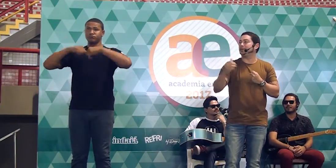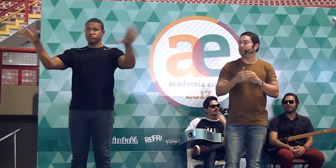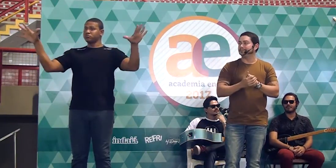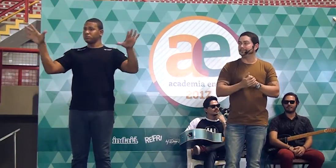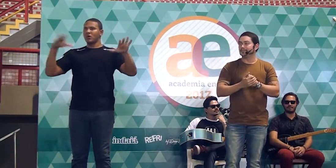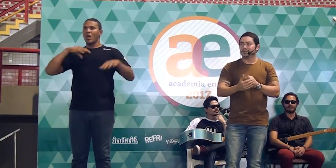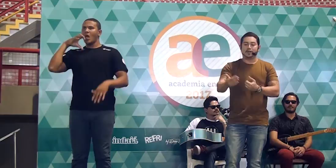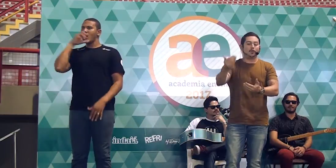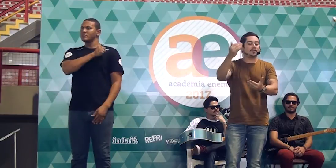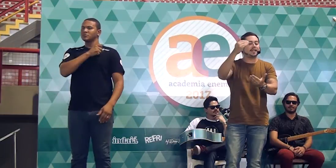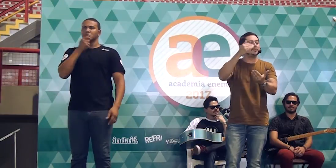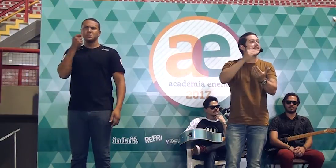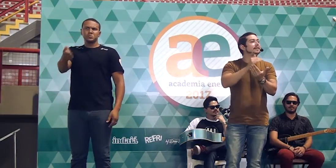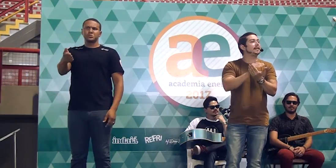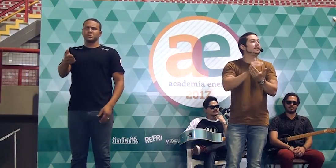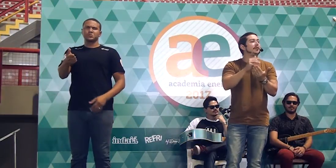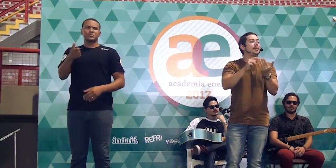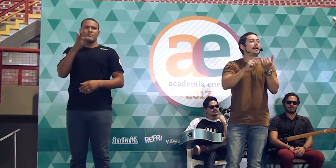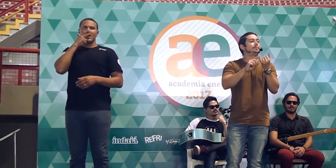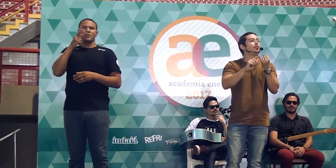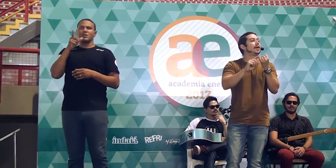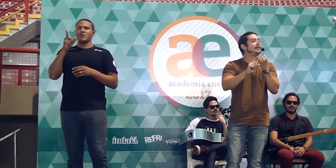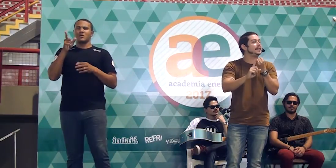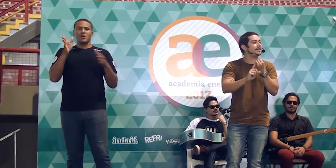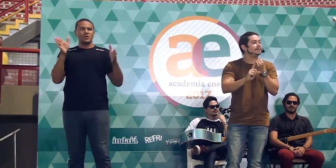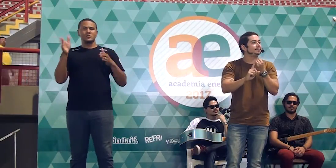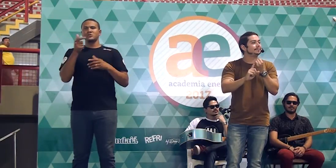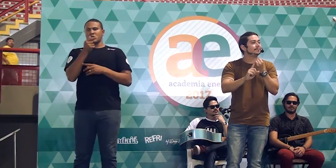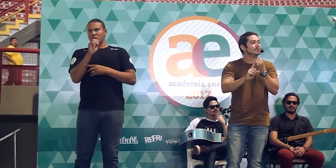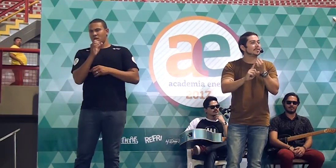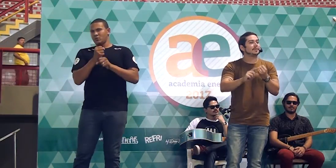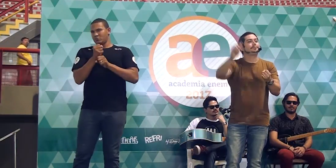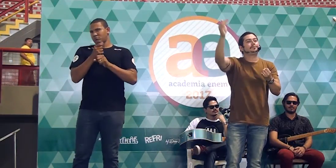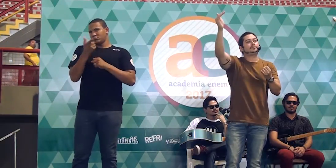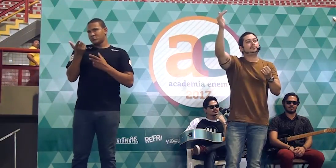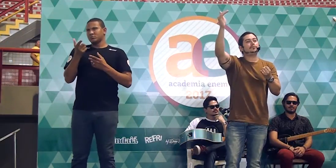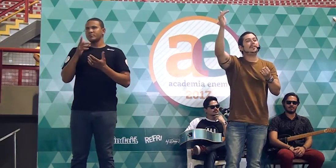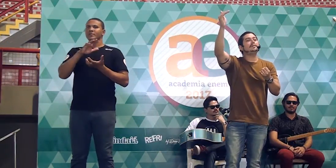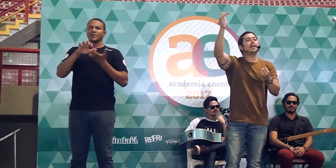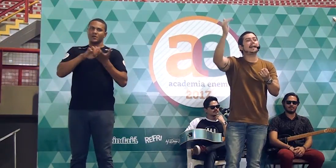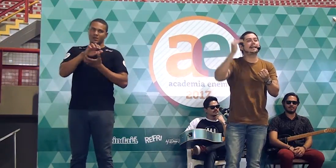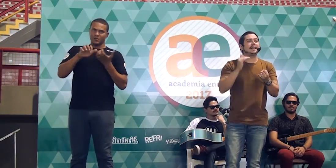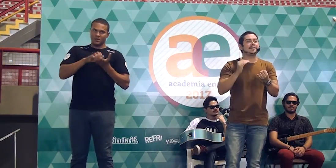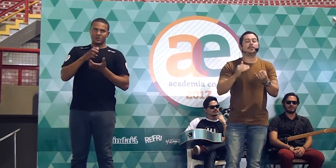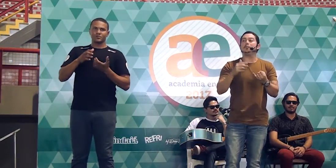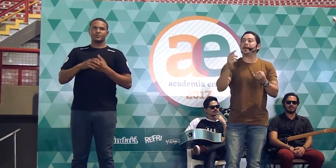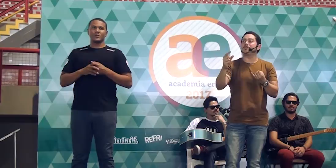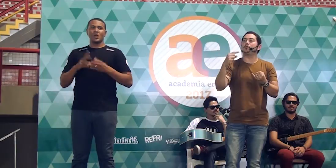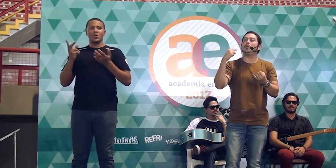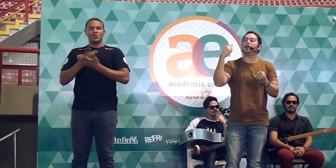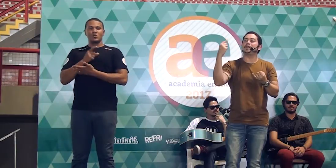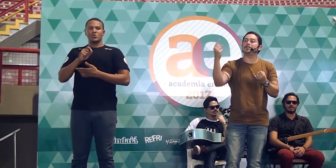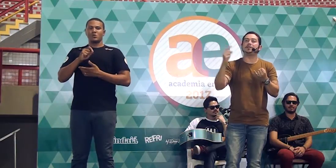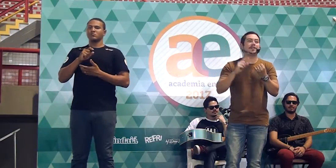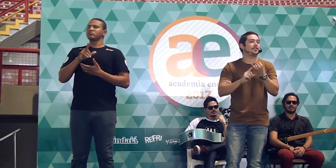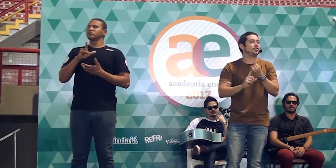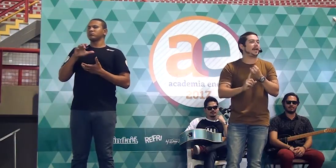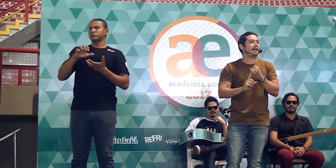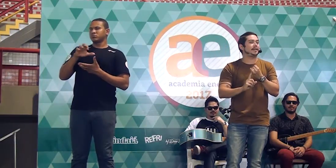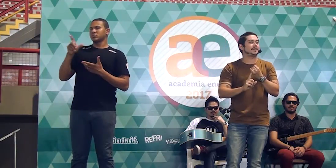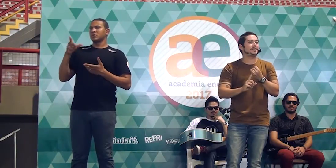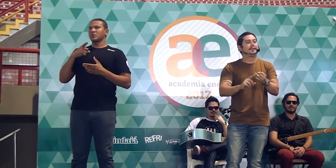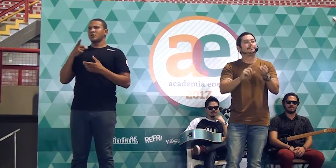rápido. Os anos 70 foi marcado por uma crise. Na crise, o Brasil com altas